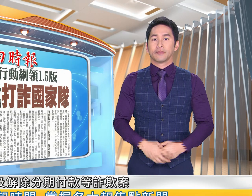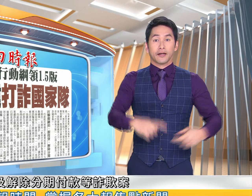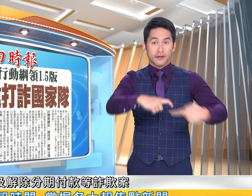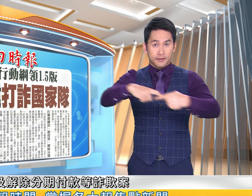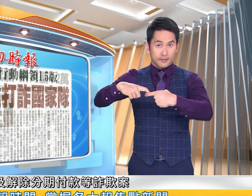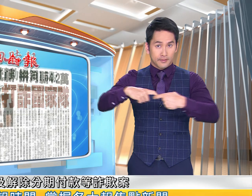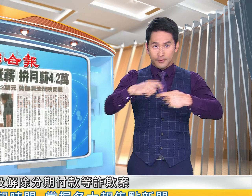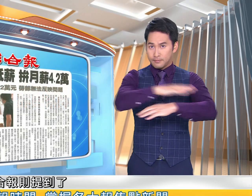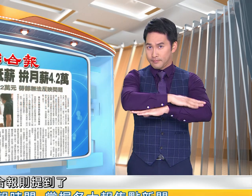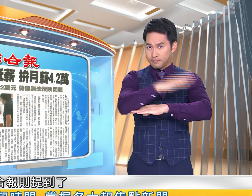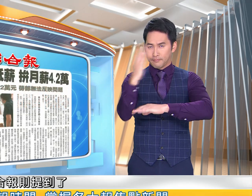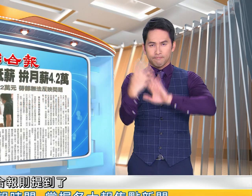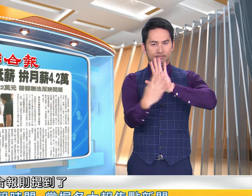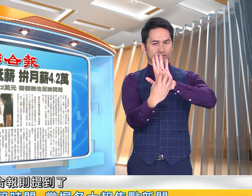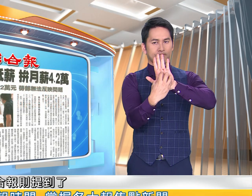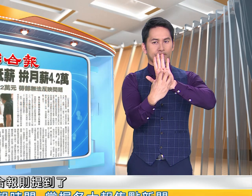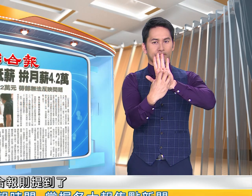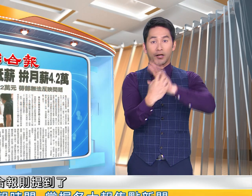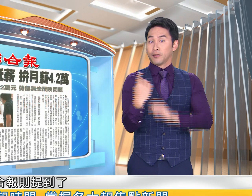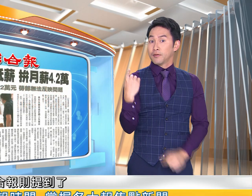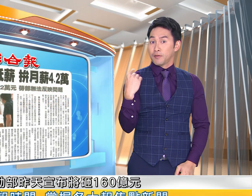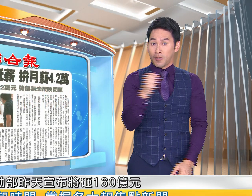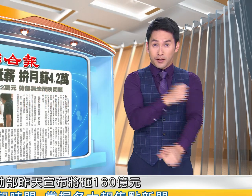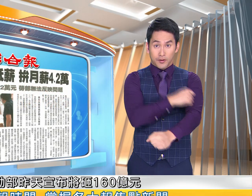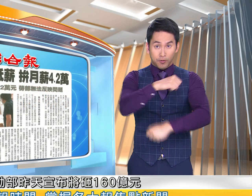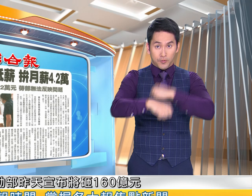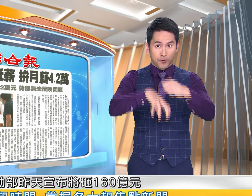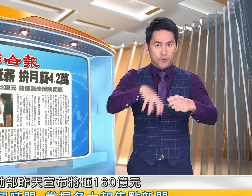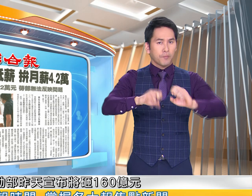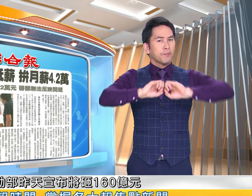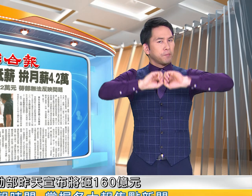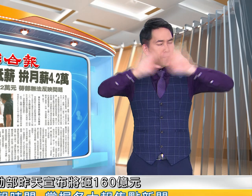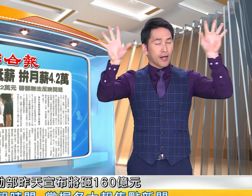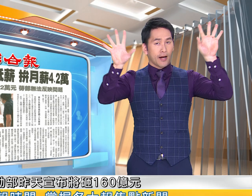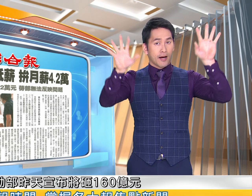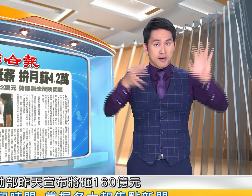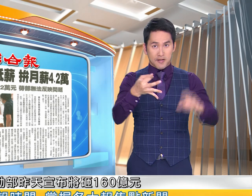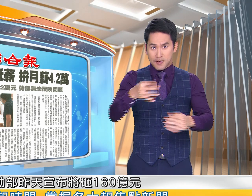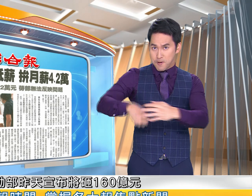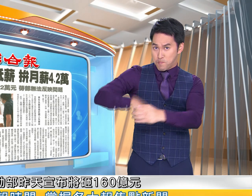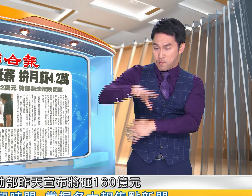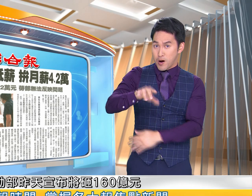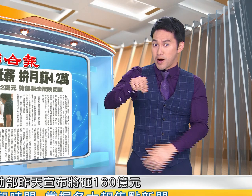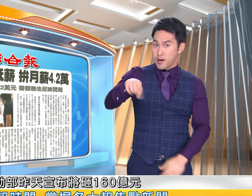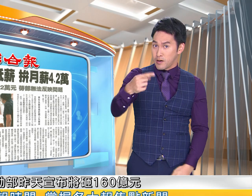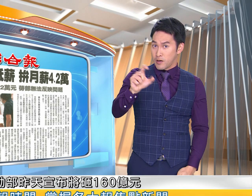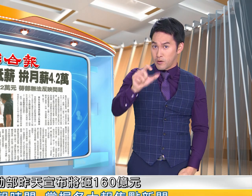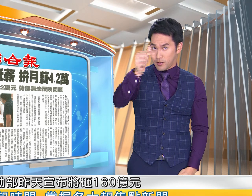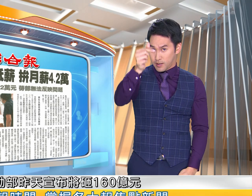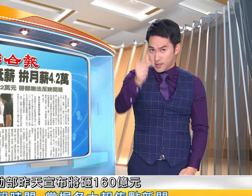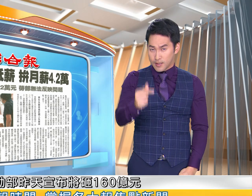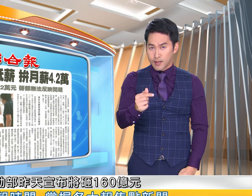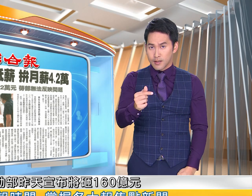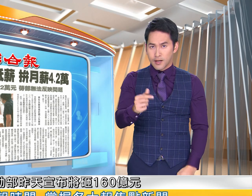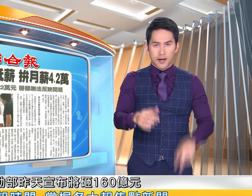而联合报则是提到了劳动部昨天宣布将砸160亿元，